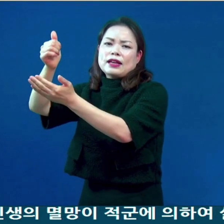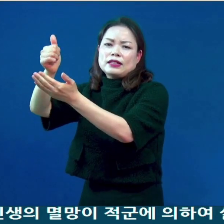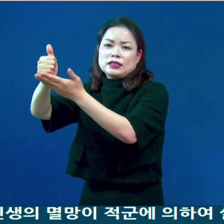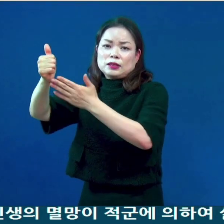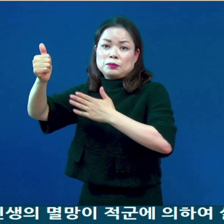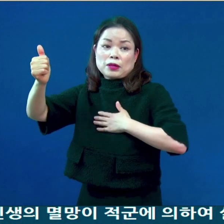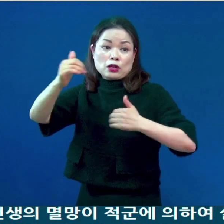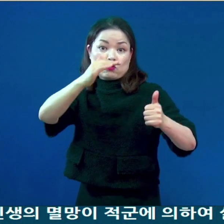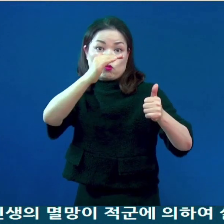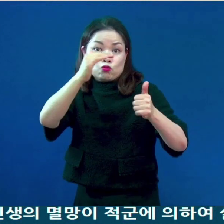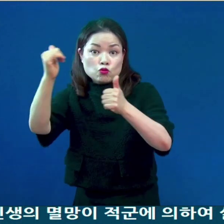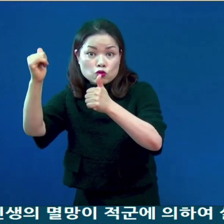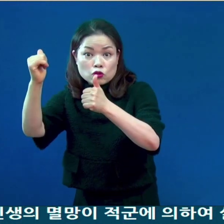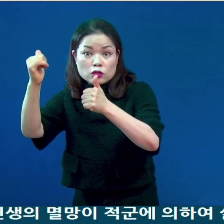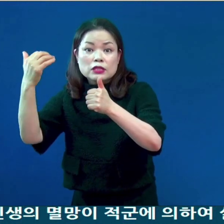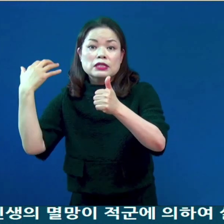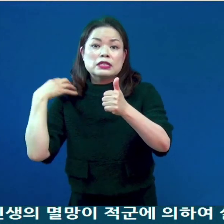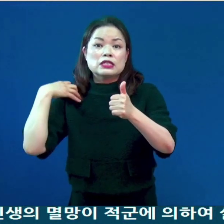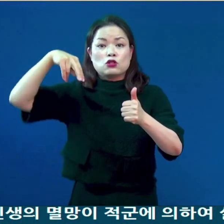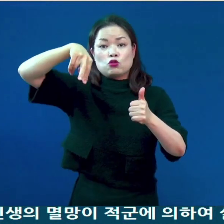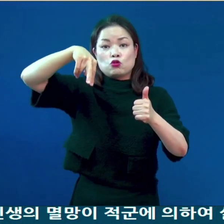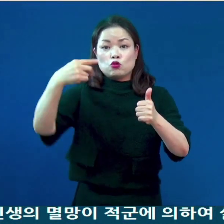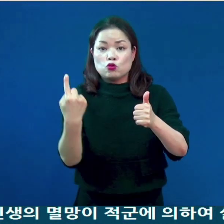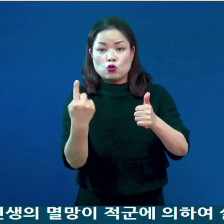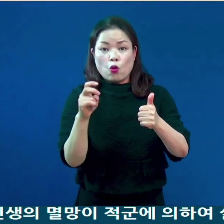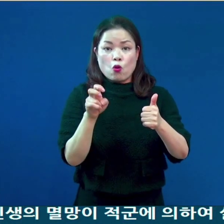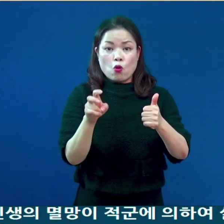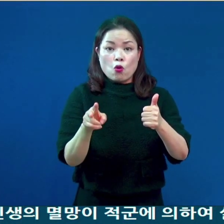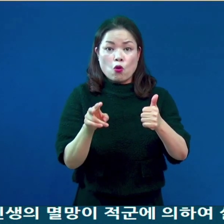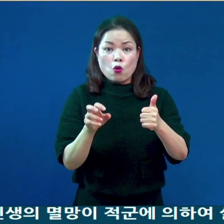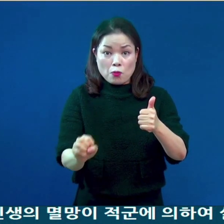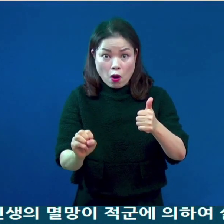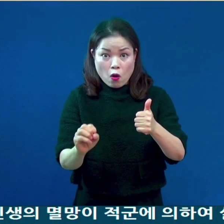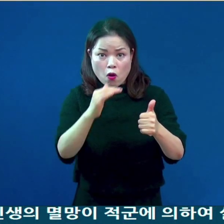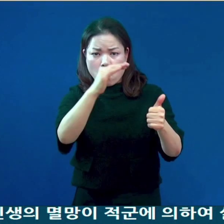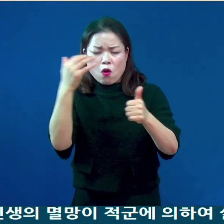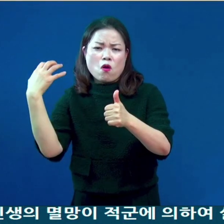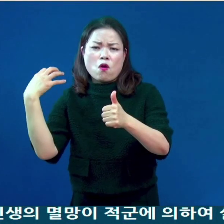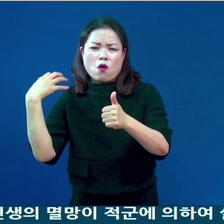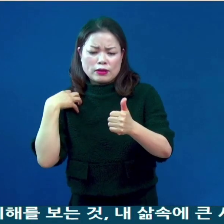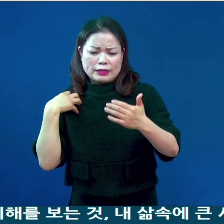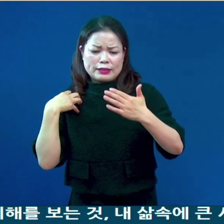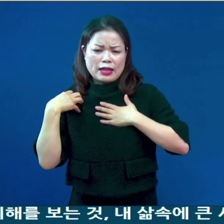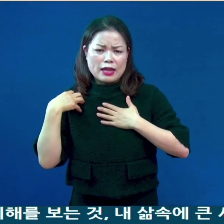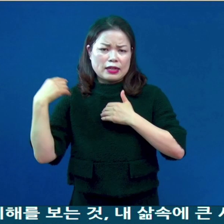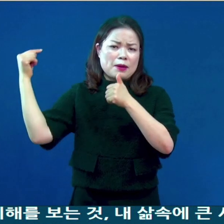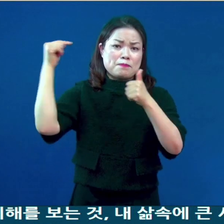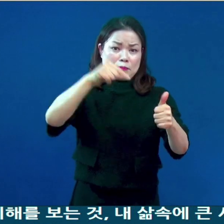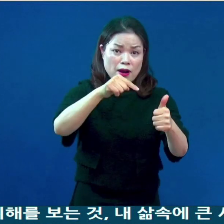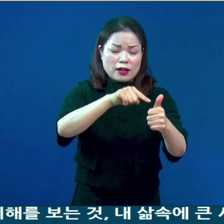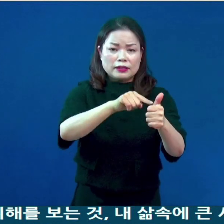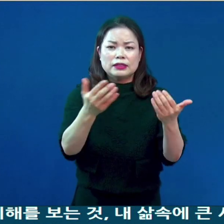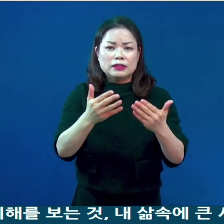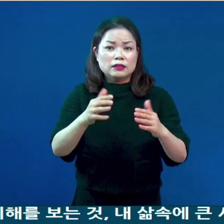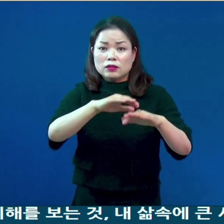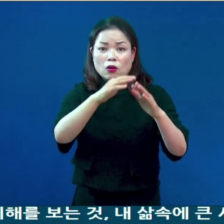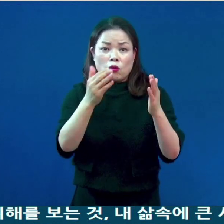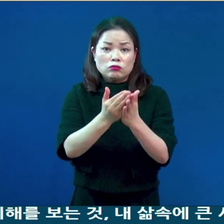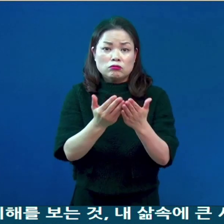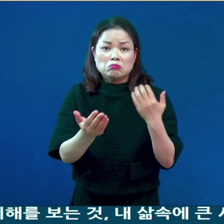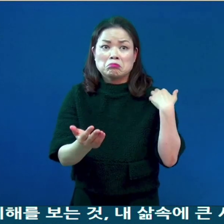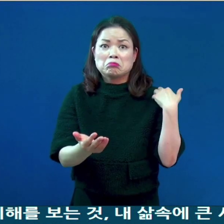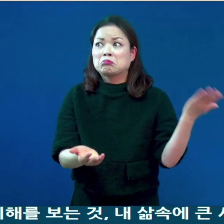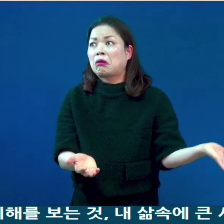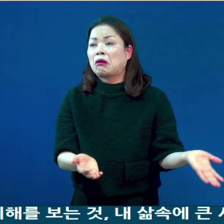나를 부르신 소명, 나에게 맡겨주신, 나에게 하라고 하신 그 일을 전혀 하지